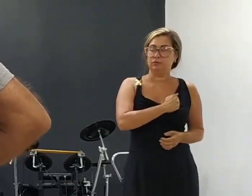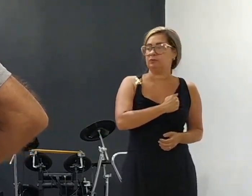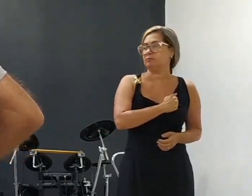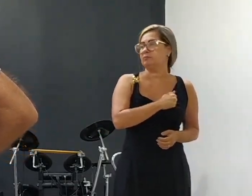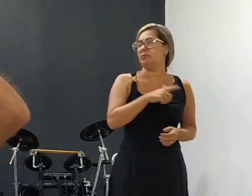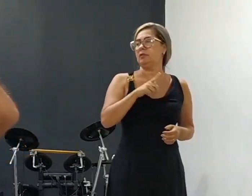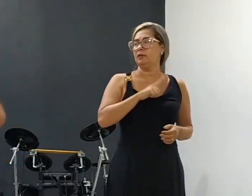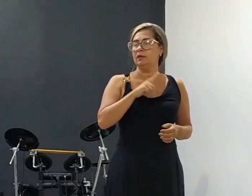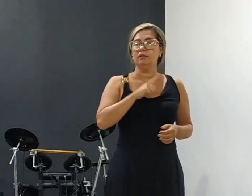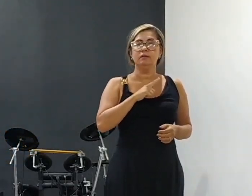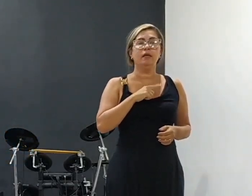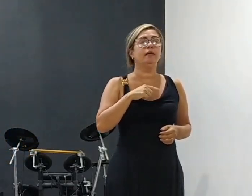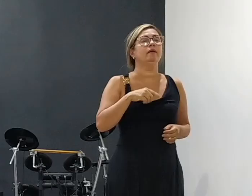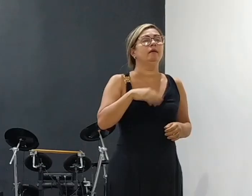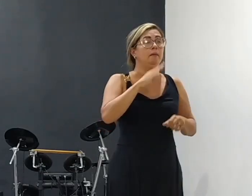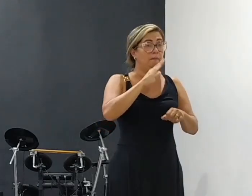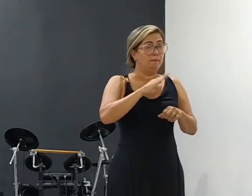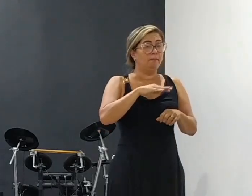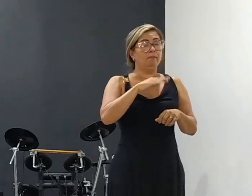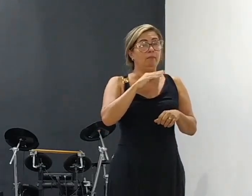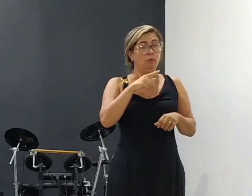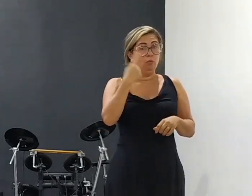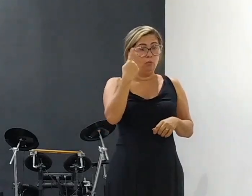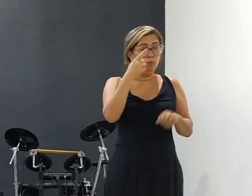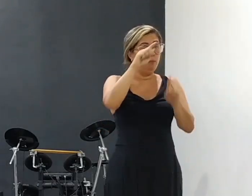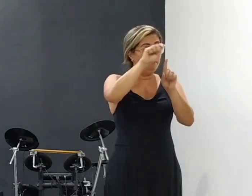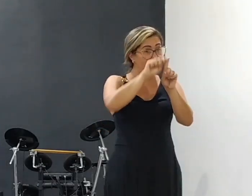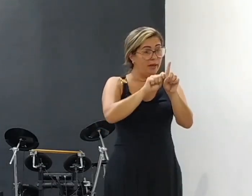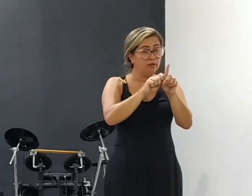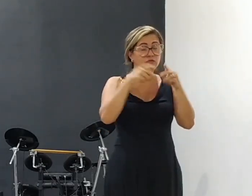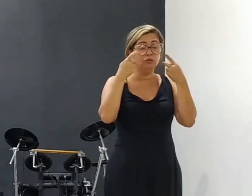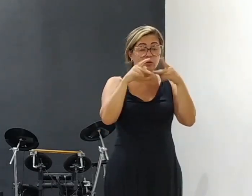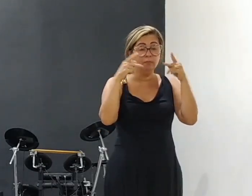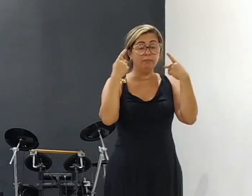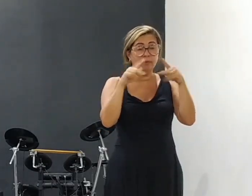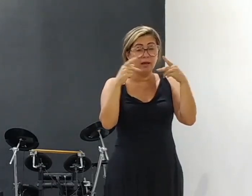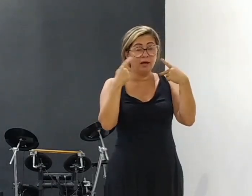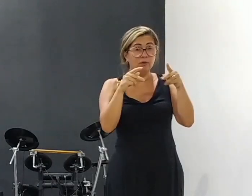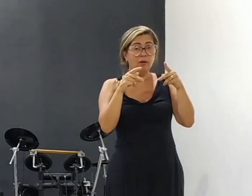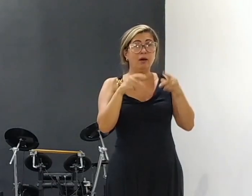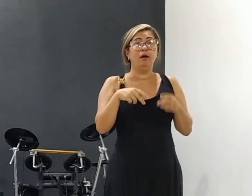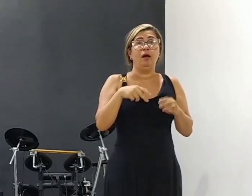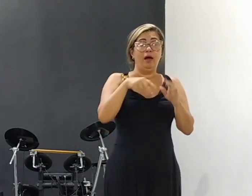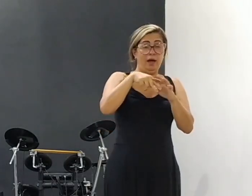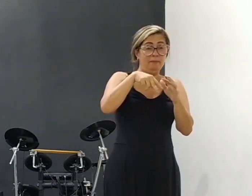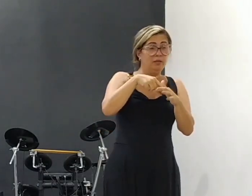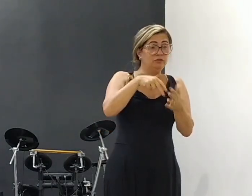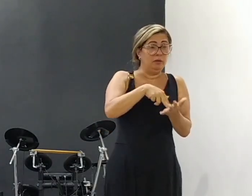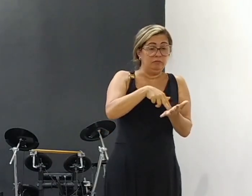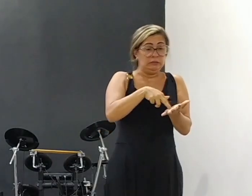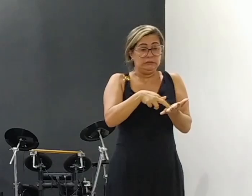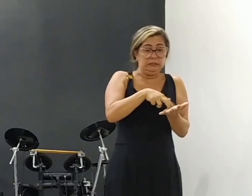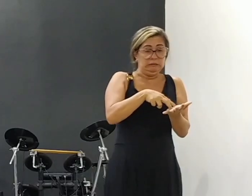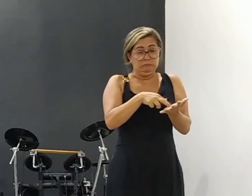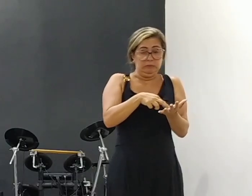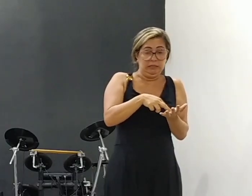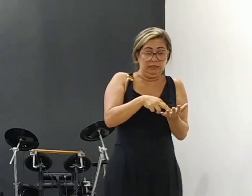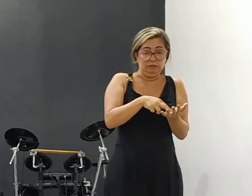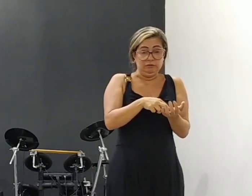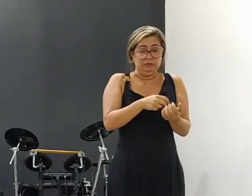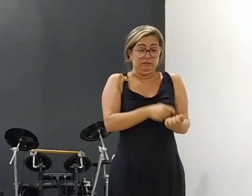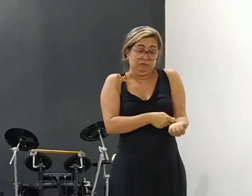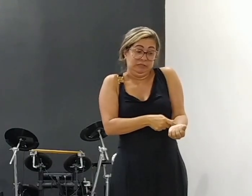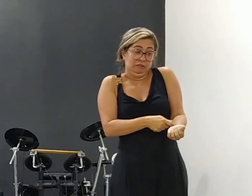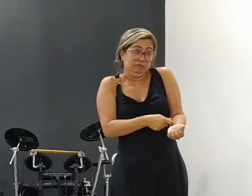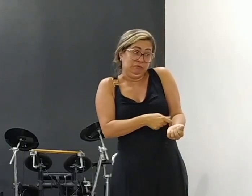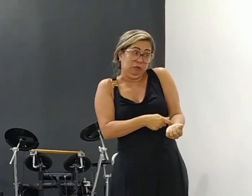mês, pastor, que eu não prego, estava até falando isso com a minha esposa hoje. Falei, filha, a perna já está começando até meu um pouco mais. Já tem quase um mês que